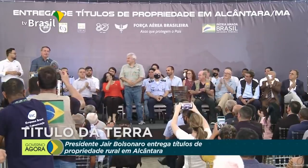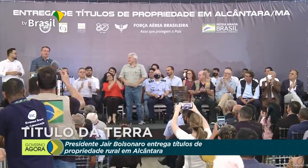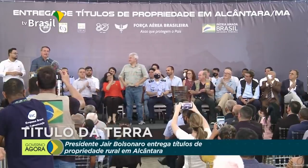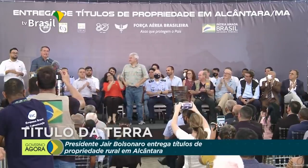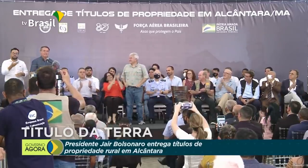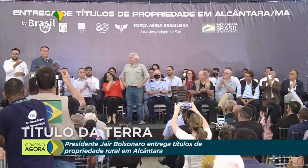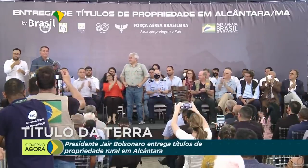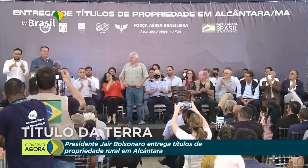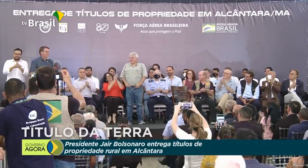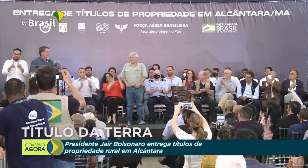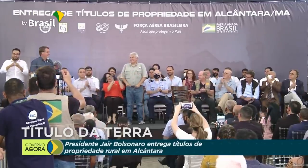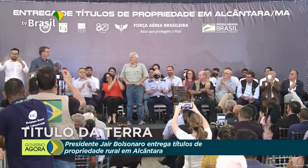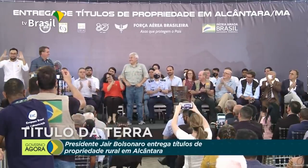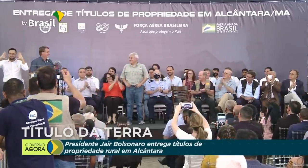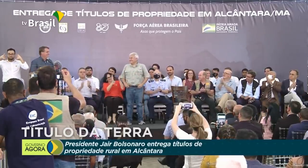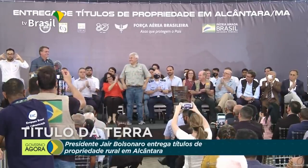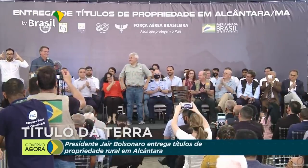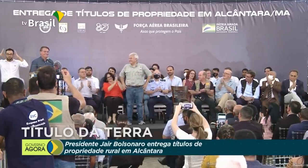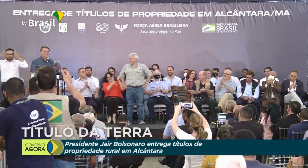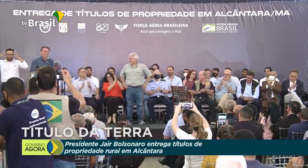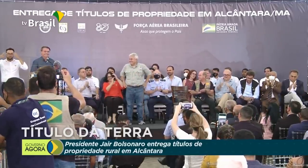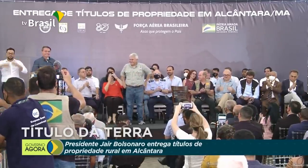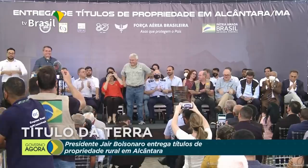esse é o cara.